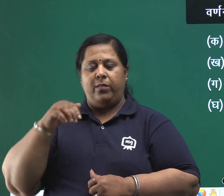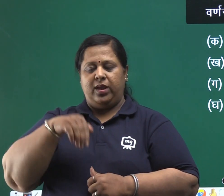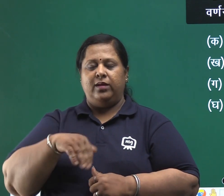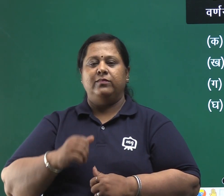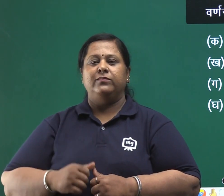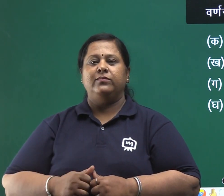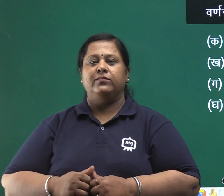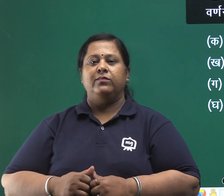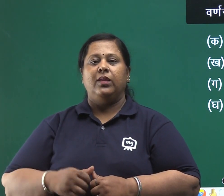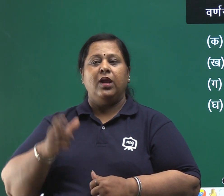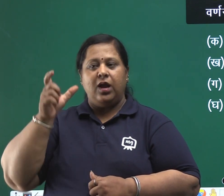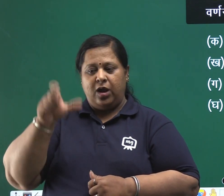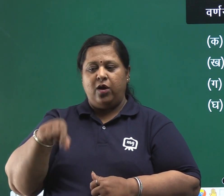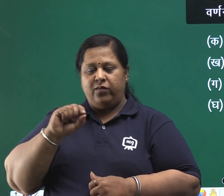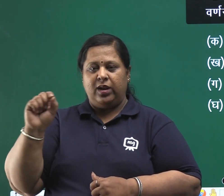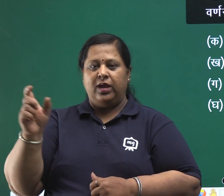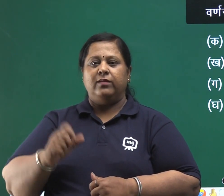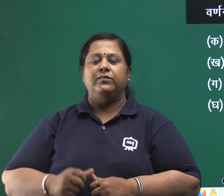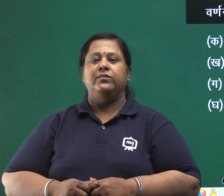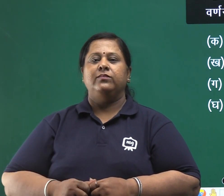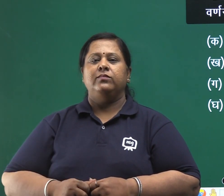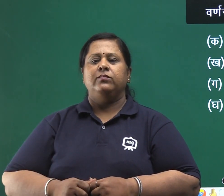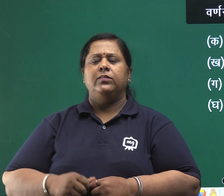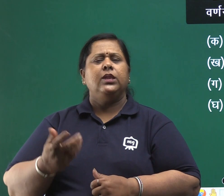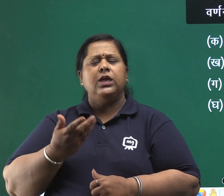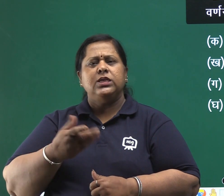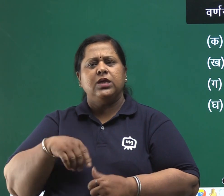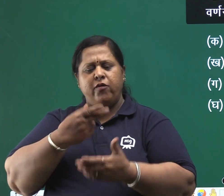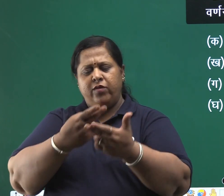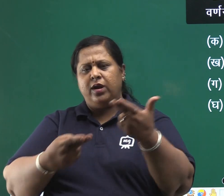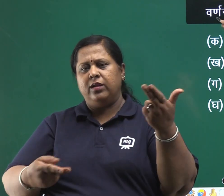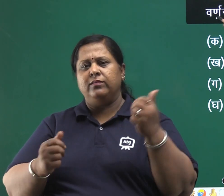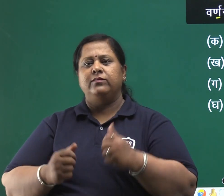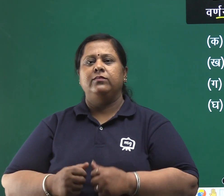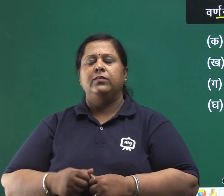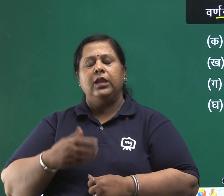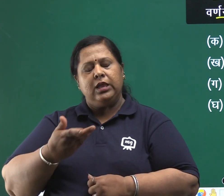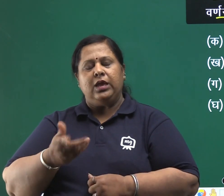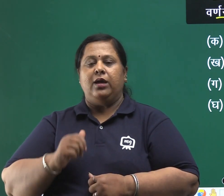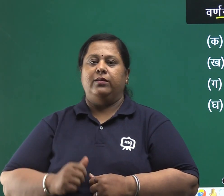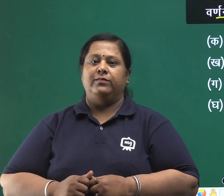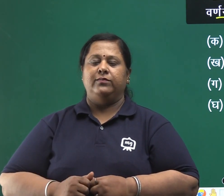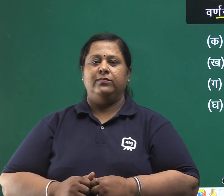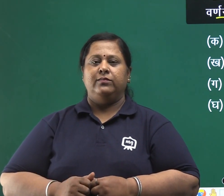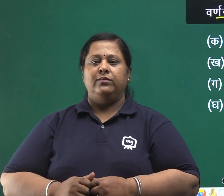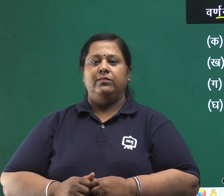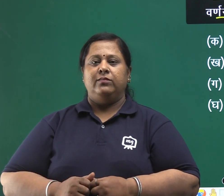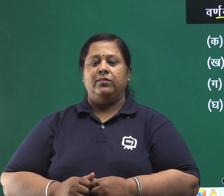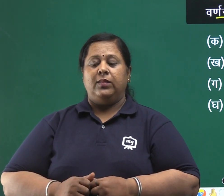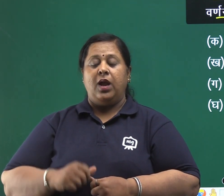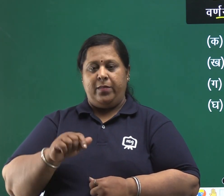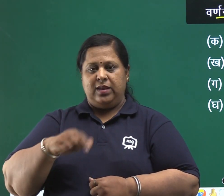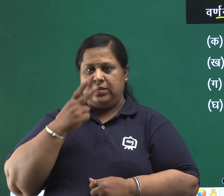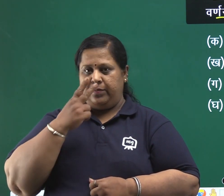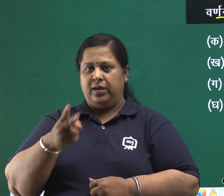में कवि ने किसका वर्णन किया है? हमारे